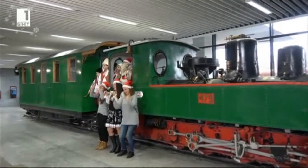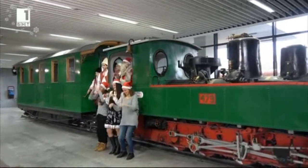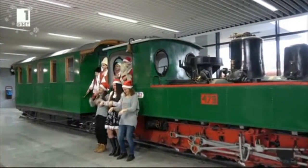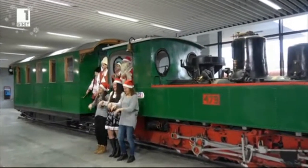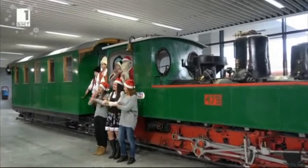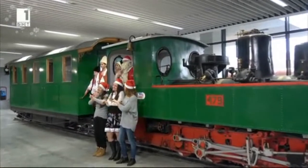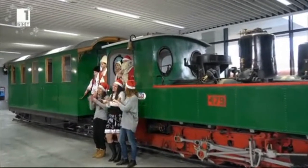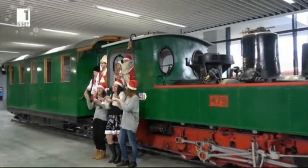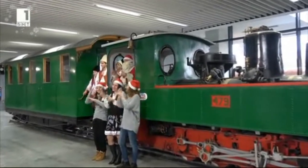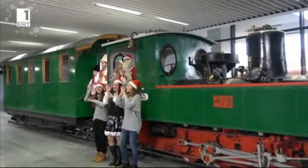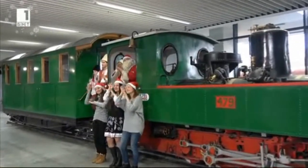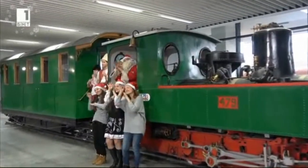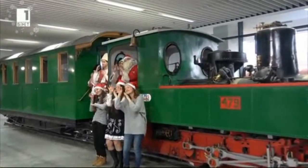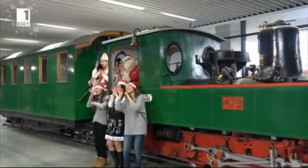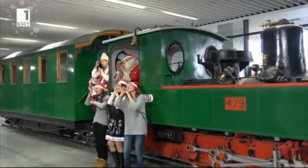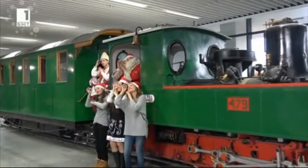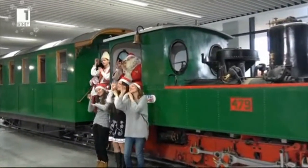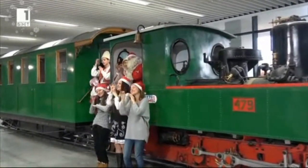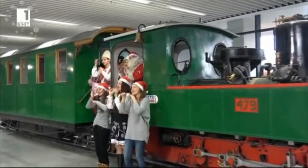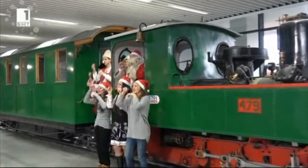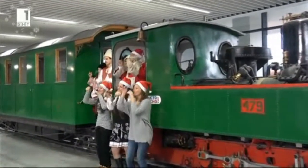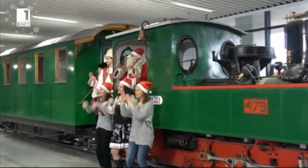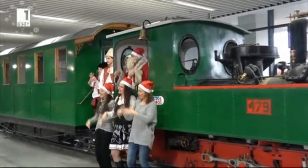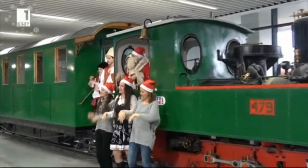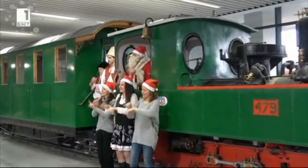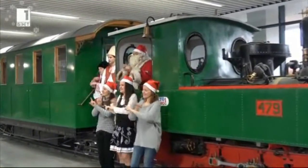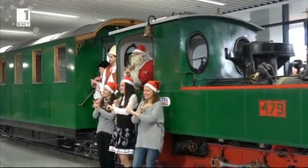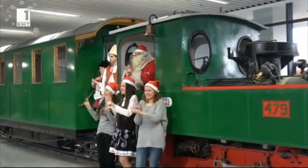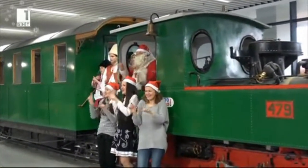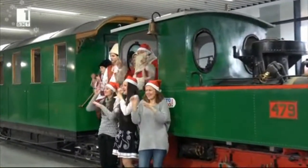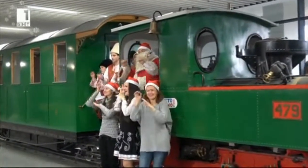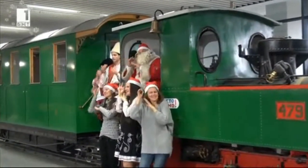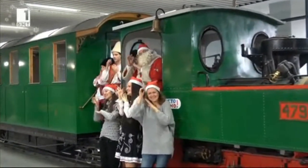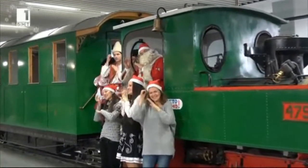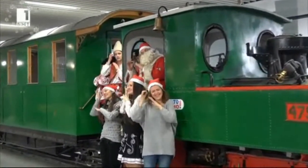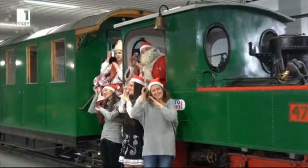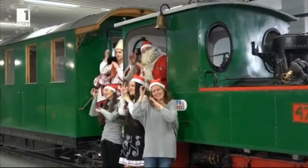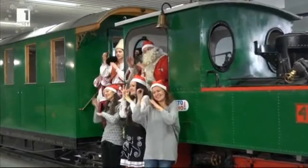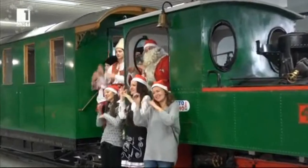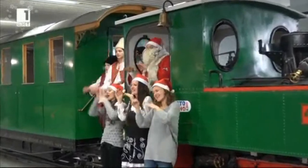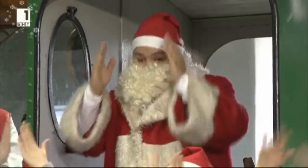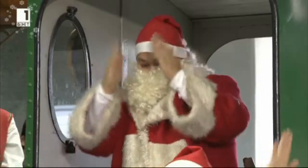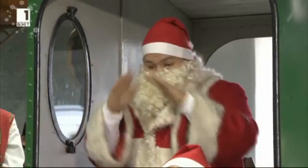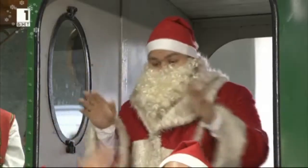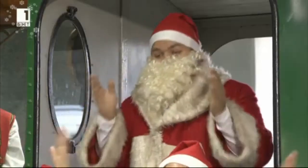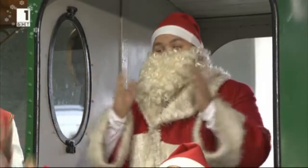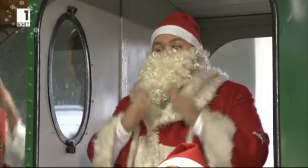Весне съм, весне съм, колена,